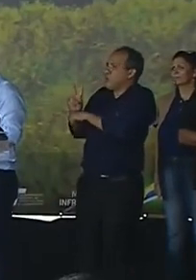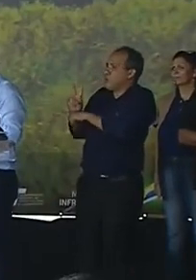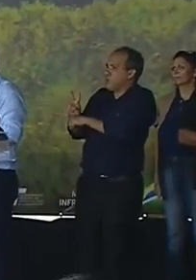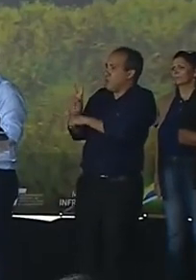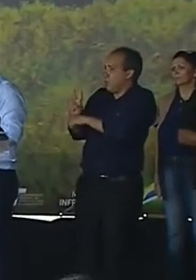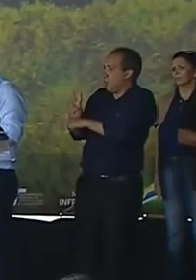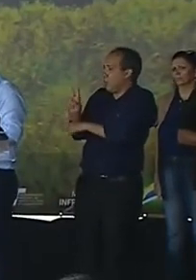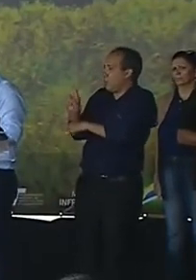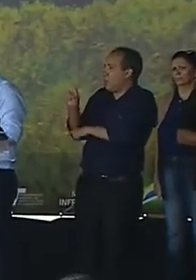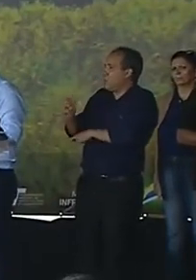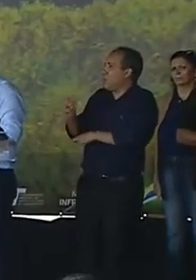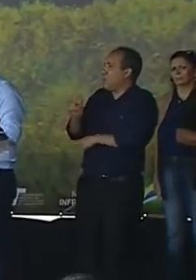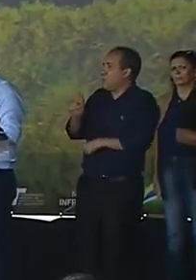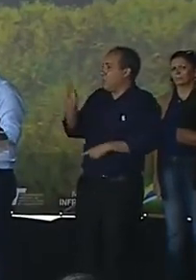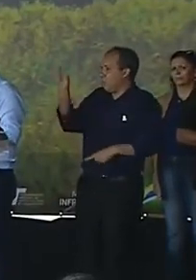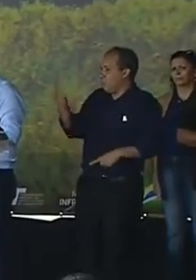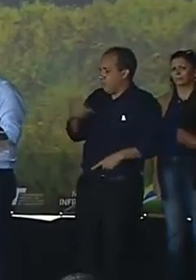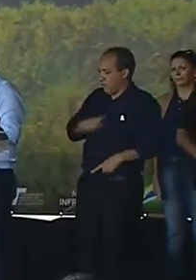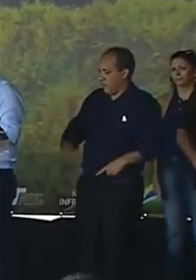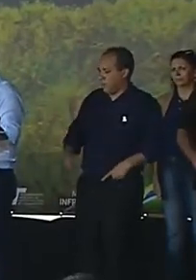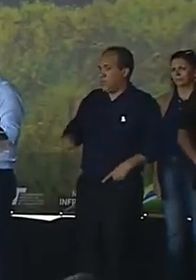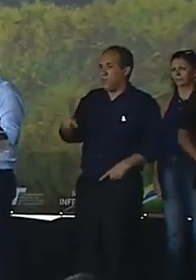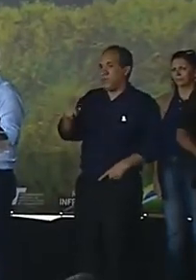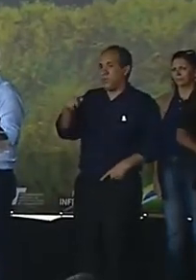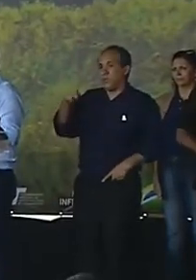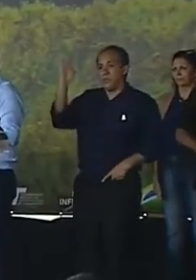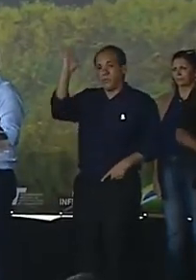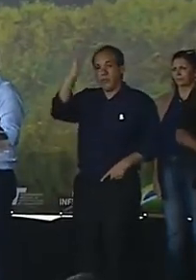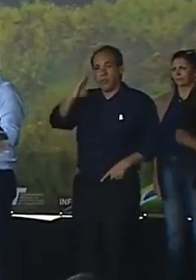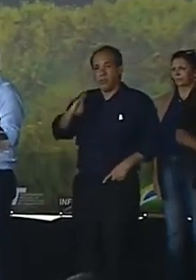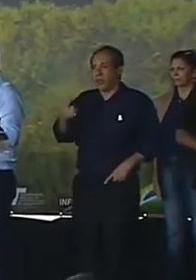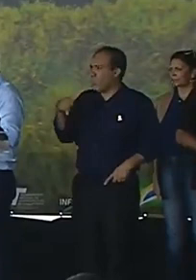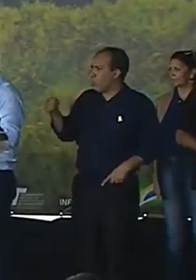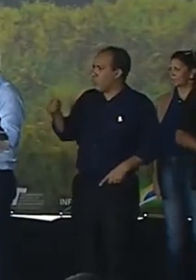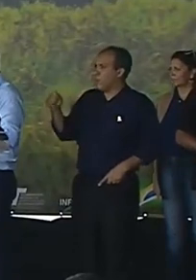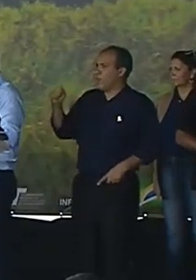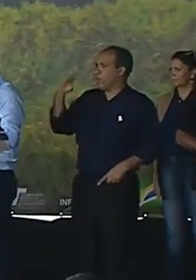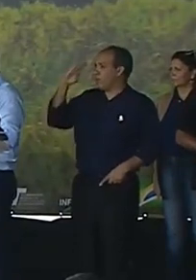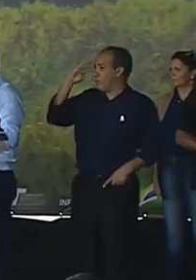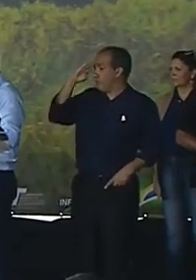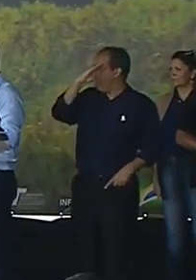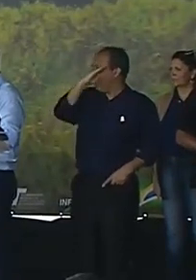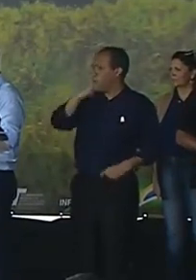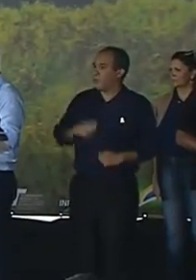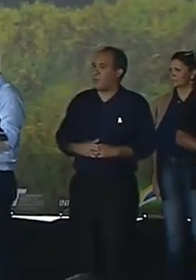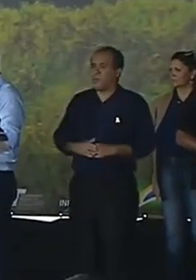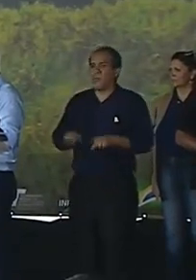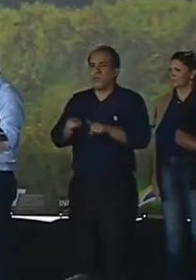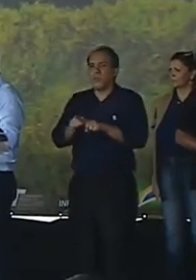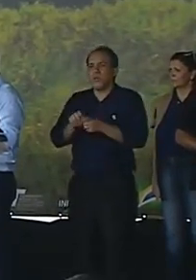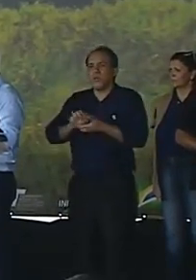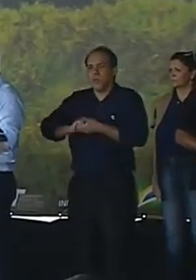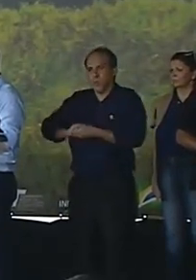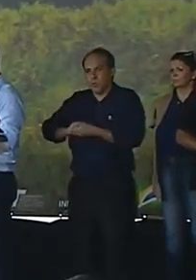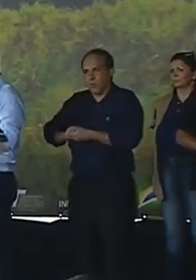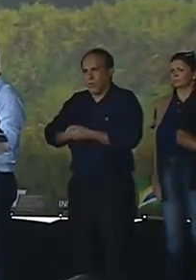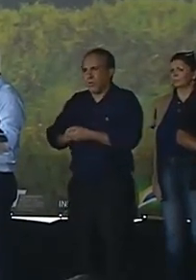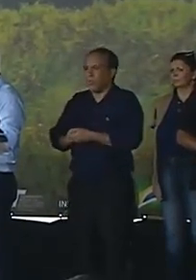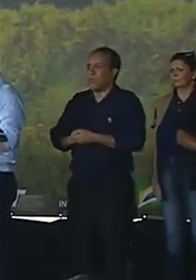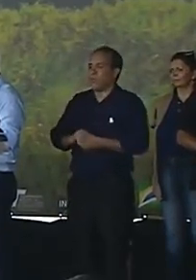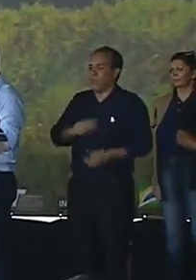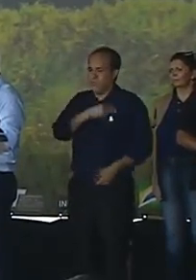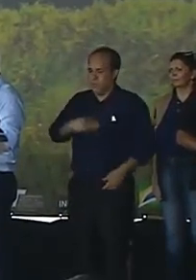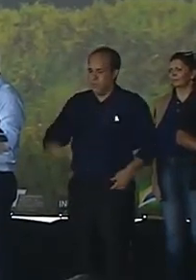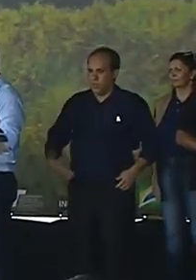presidente da República, nosso querido Jair Messias Bolsonaro. Cumprimento o ministro